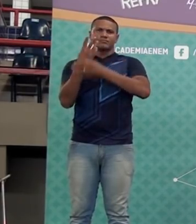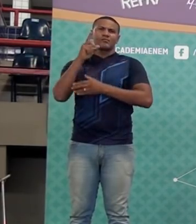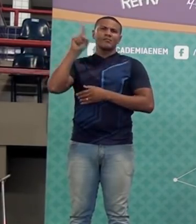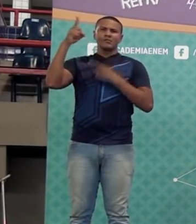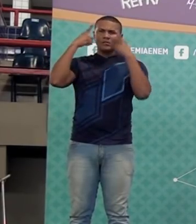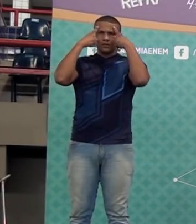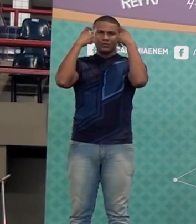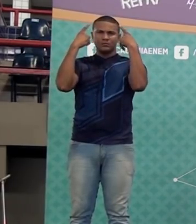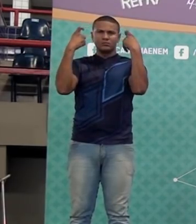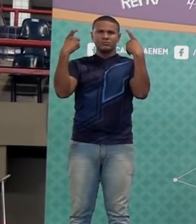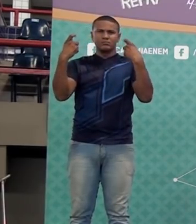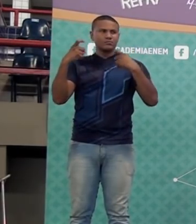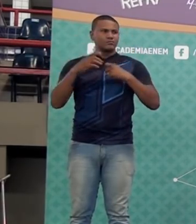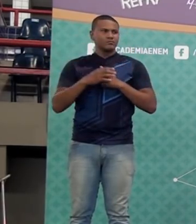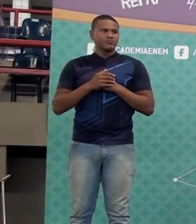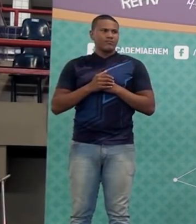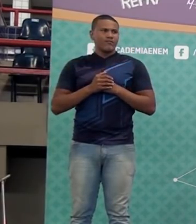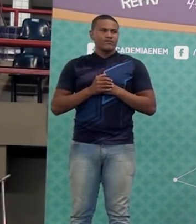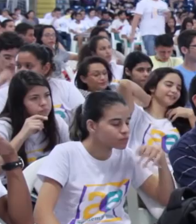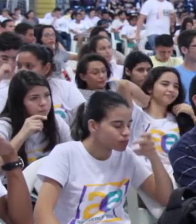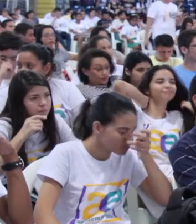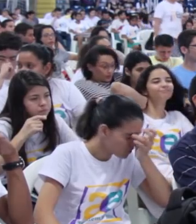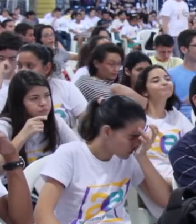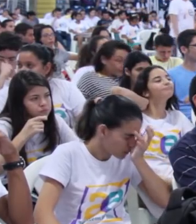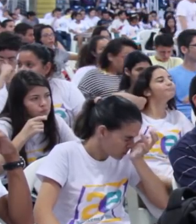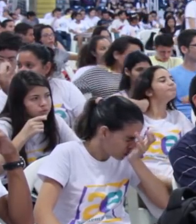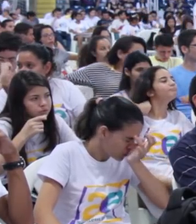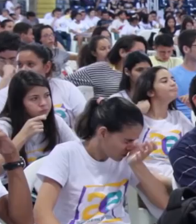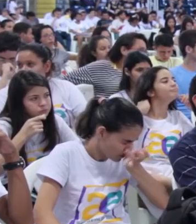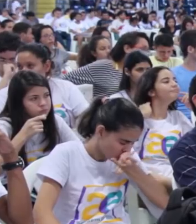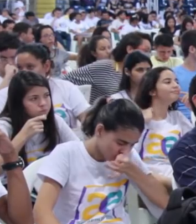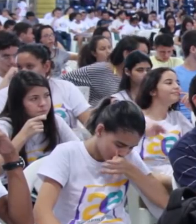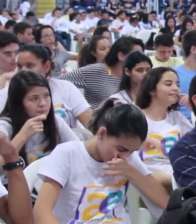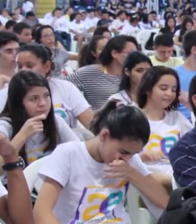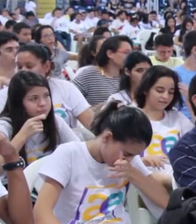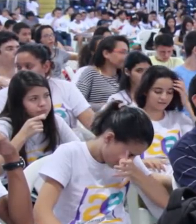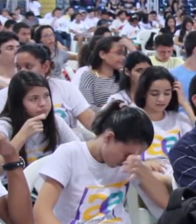a Revolução no Irã, em 1970.